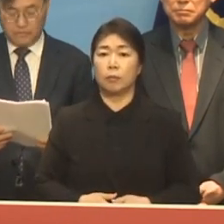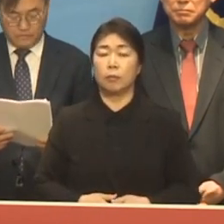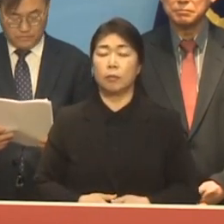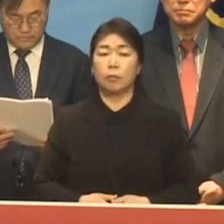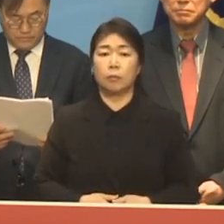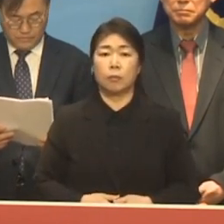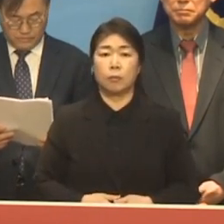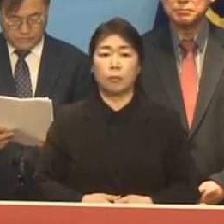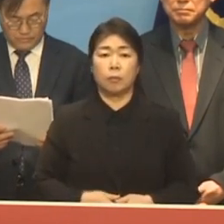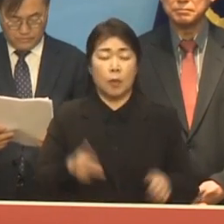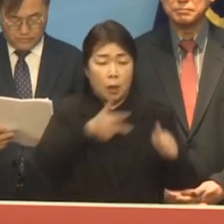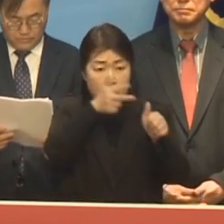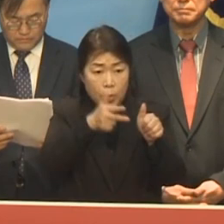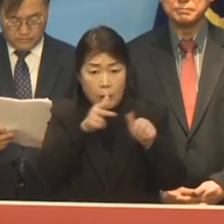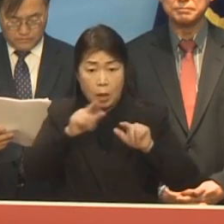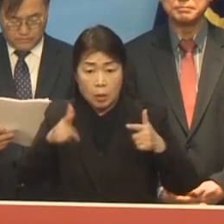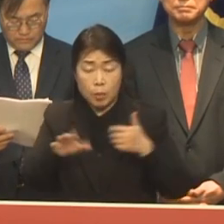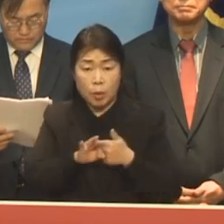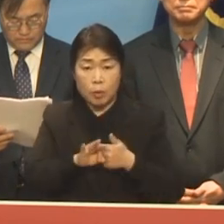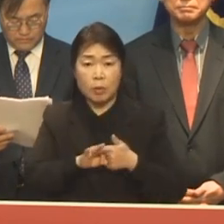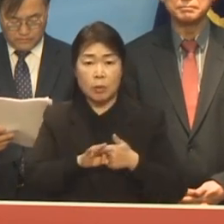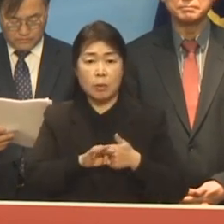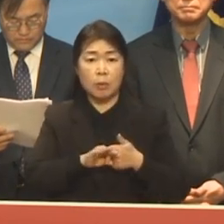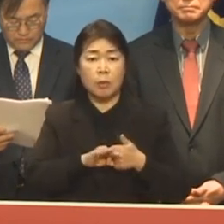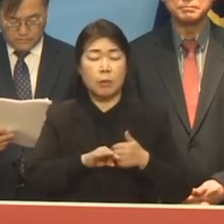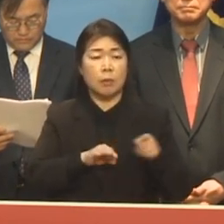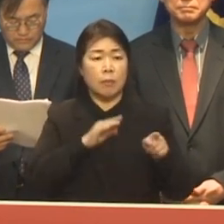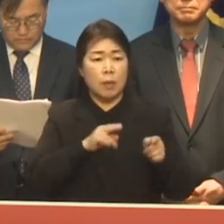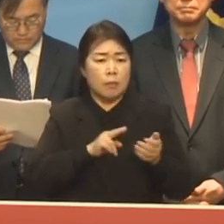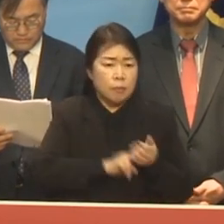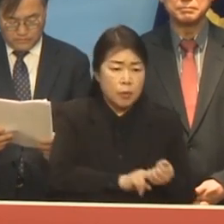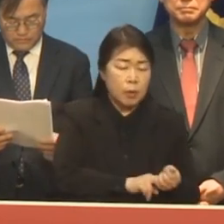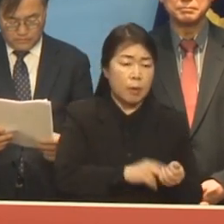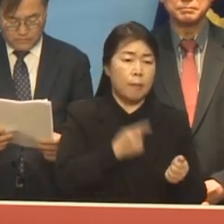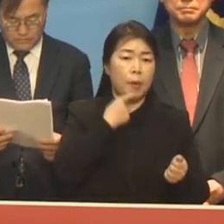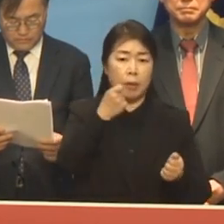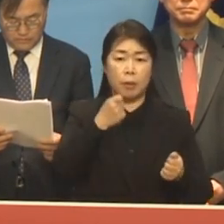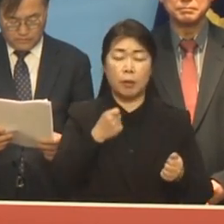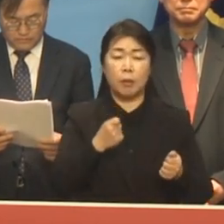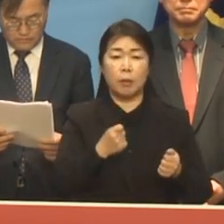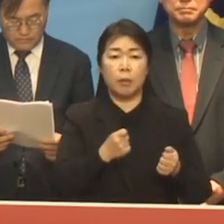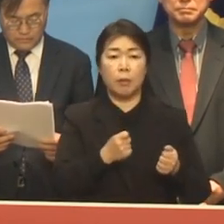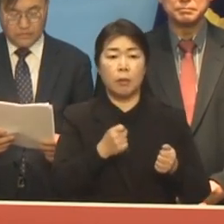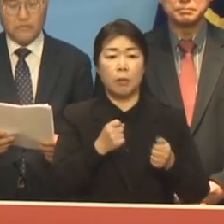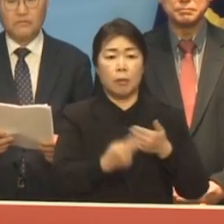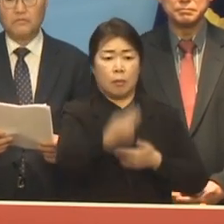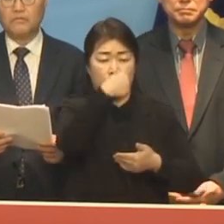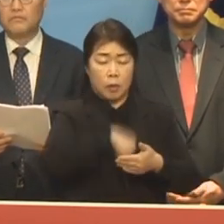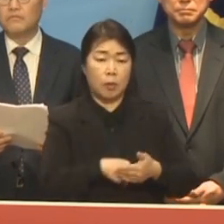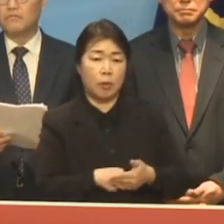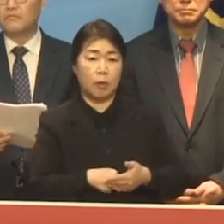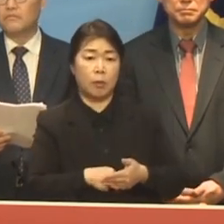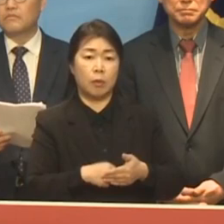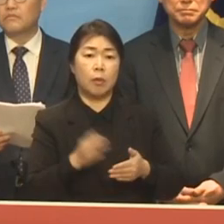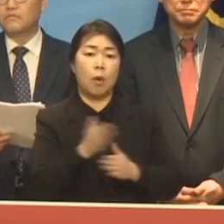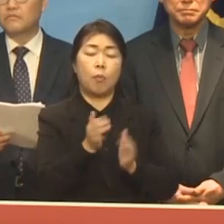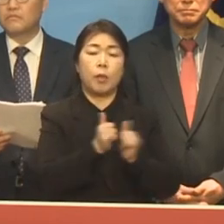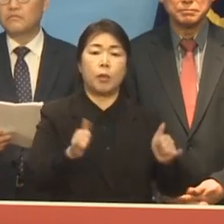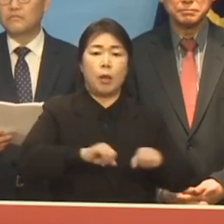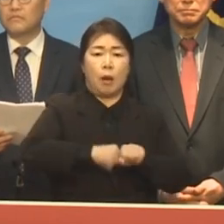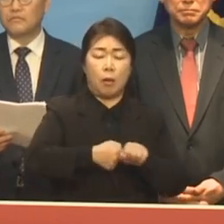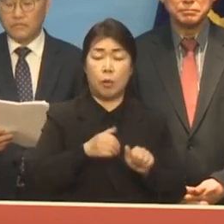카메라 기자가 아니었다면 파묻힐 뻔한 기순 어민 강제 북송 사건은